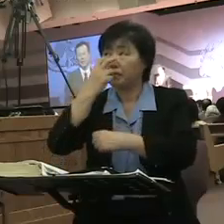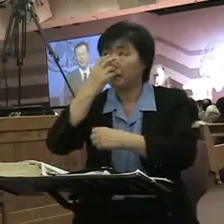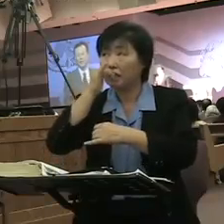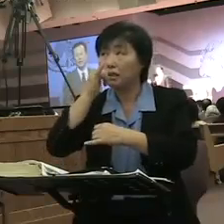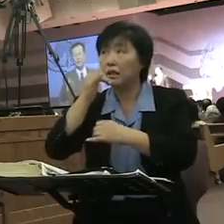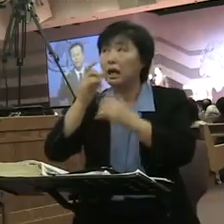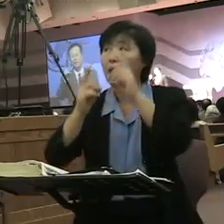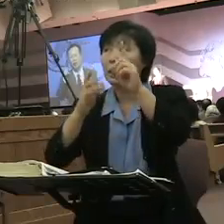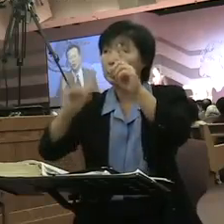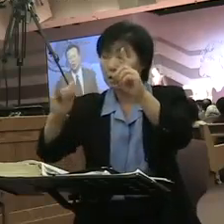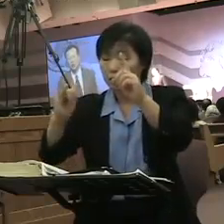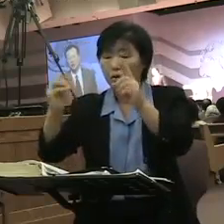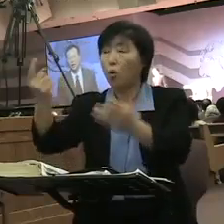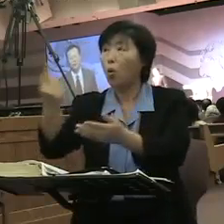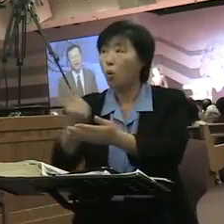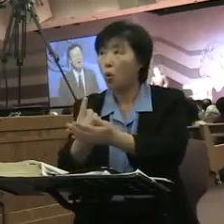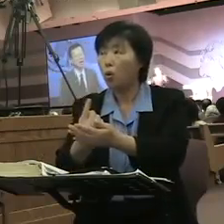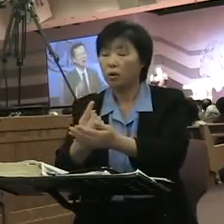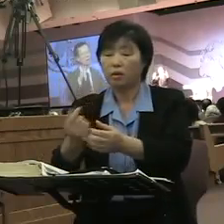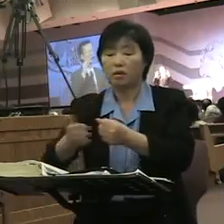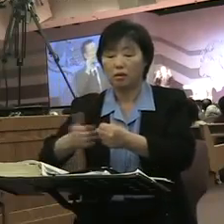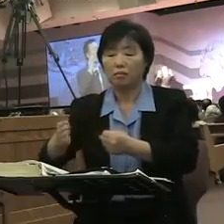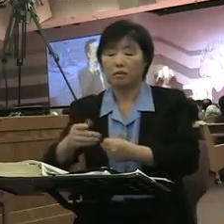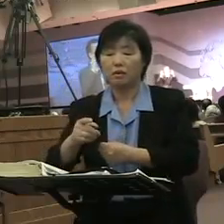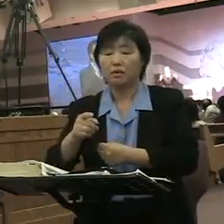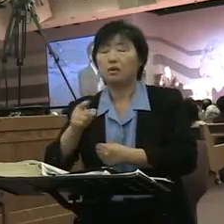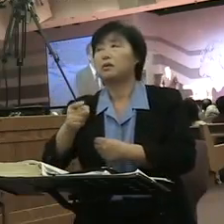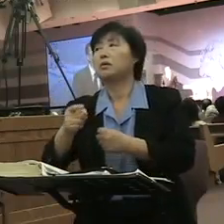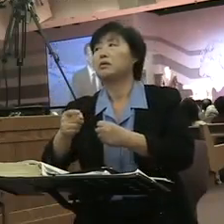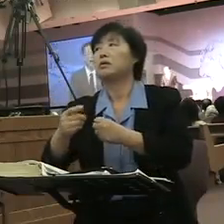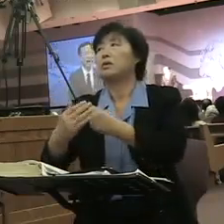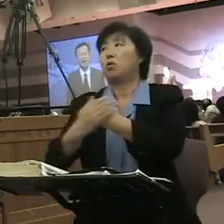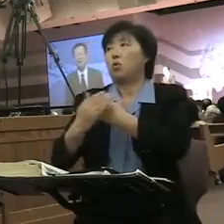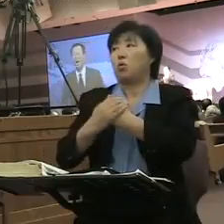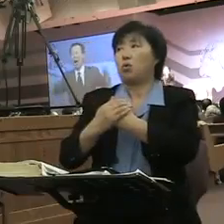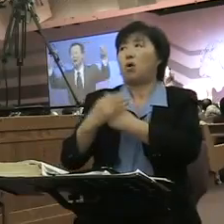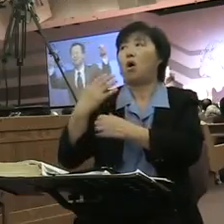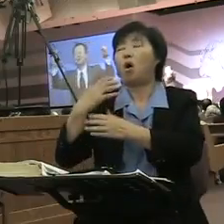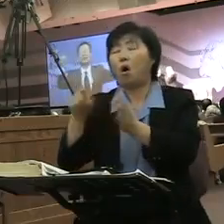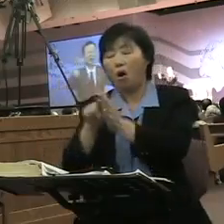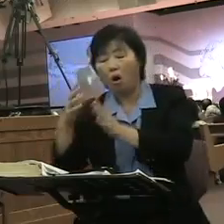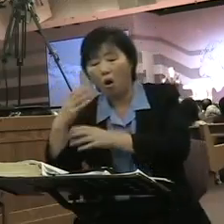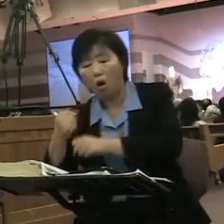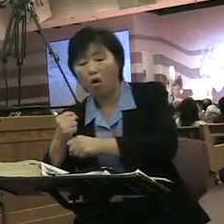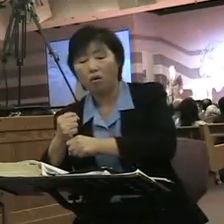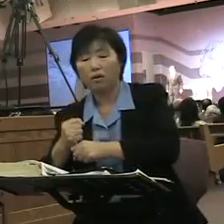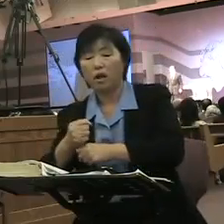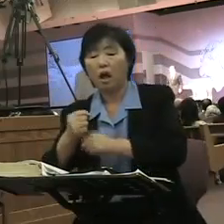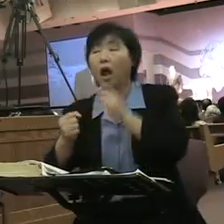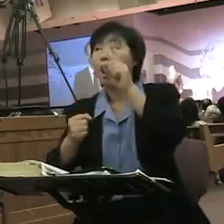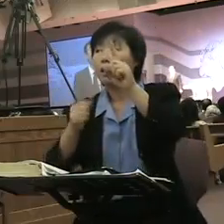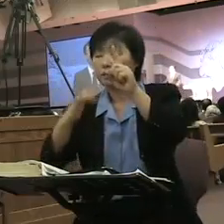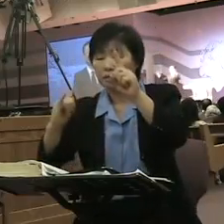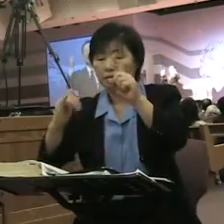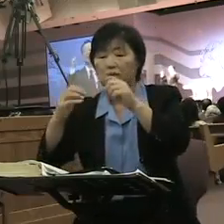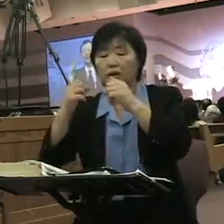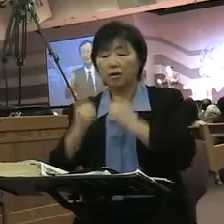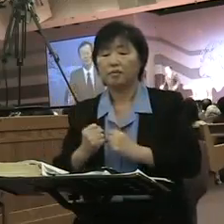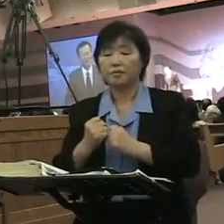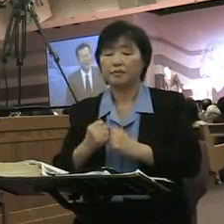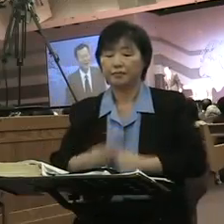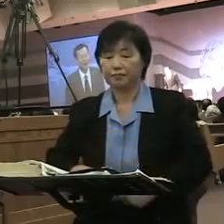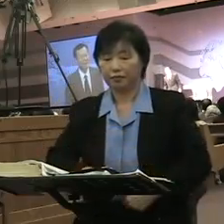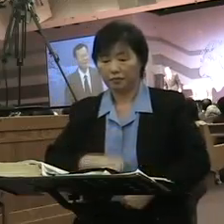오셨습니다. 이제 그분이 오셨기 때문에 그분 공로를 의지하면서 하나님 한 분이 계십니다.